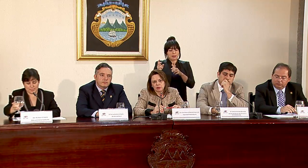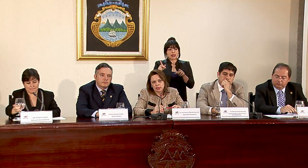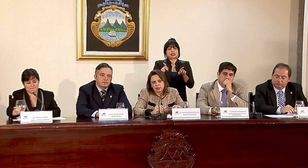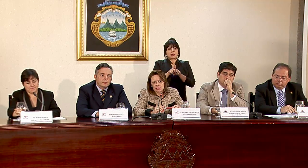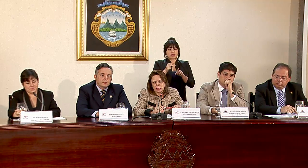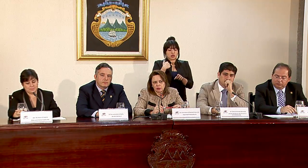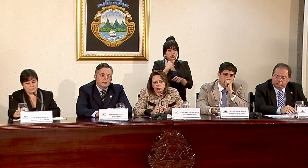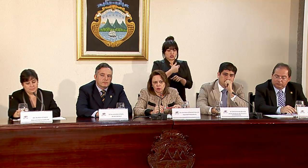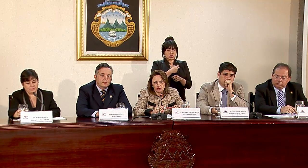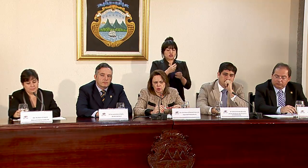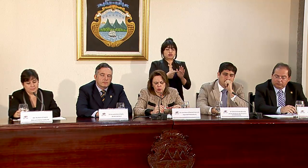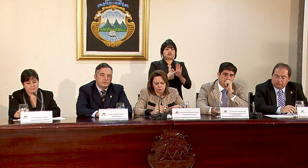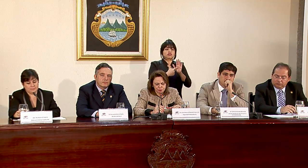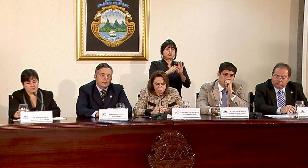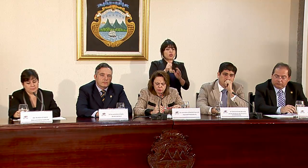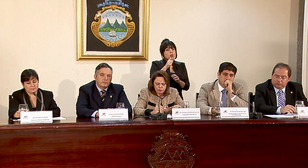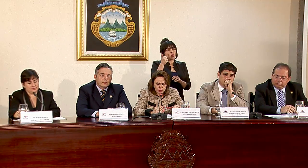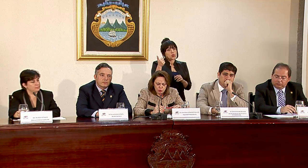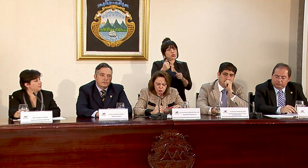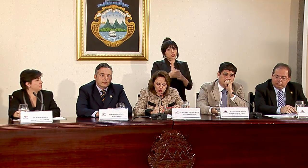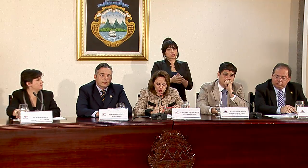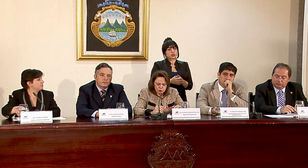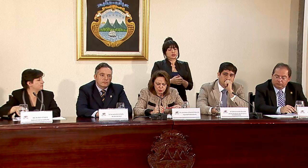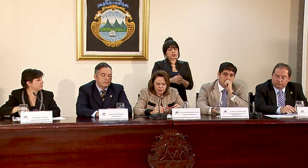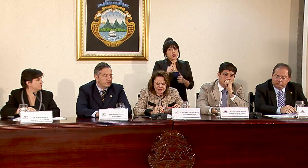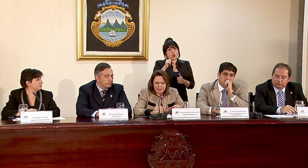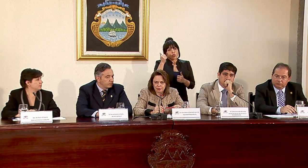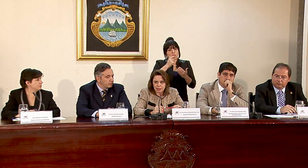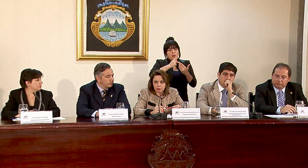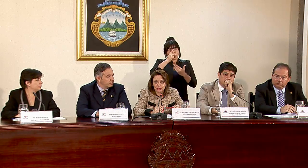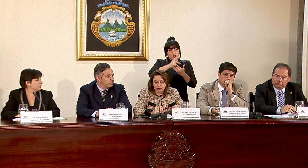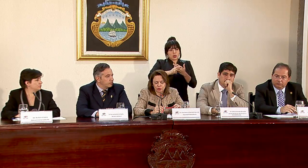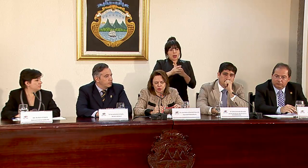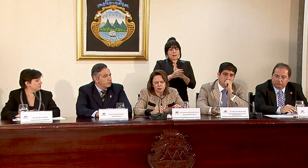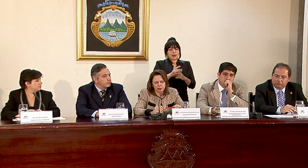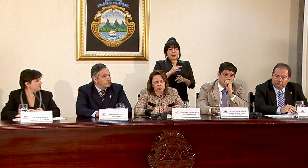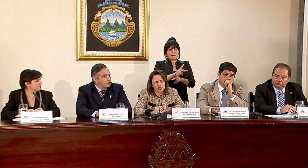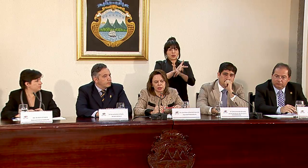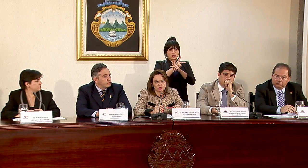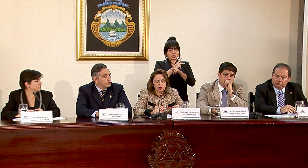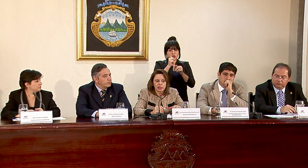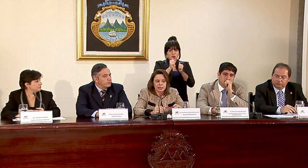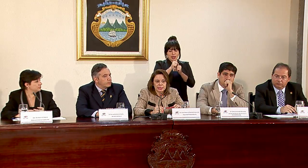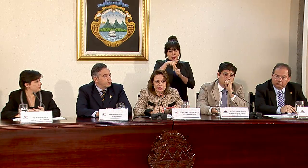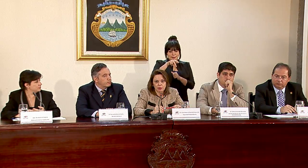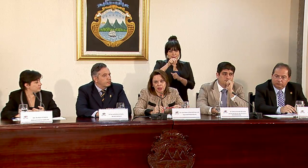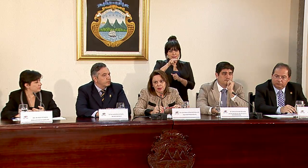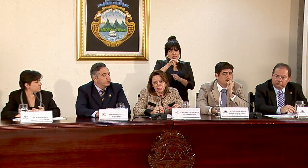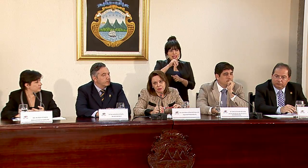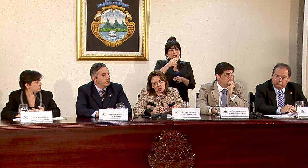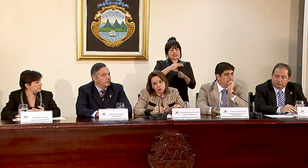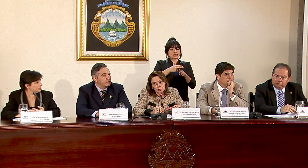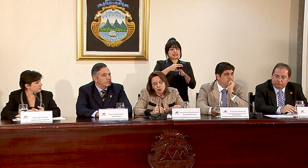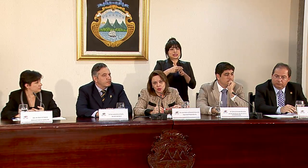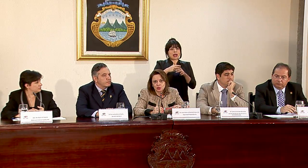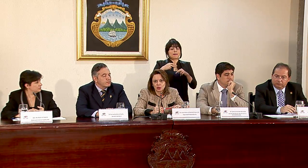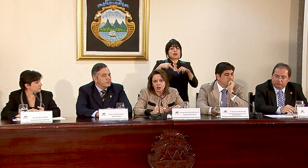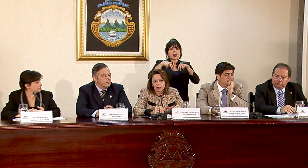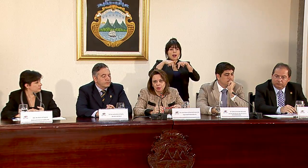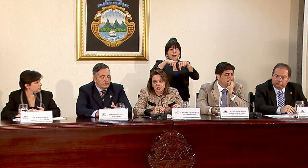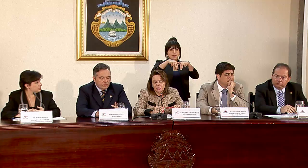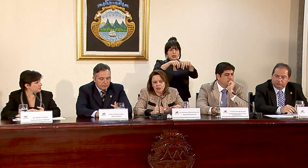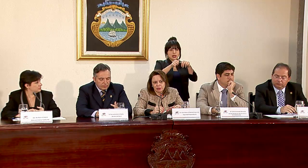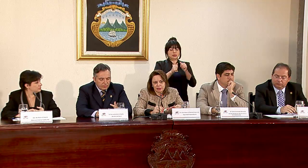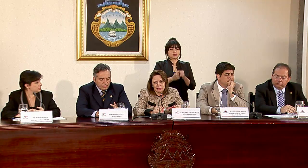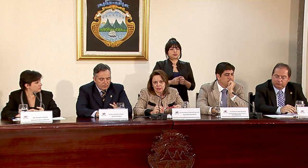Estamos también lanzando otros programas de nivel de protección con el patronato, que se llama Caminemos Juntos,